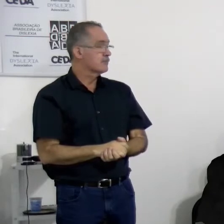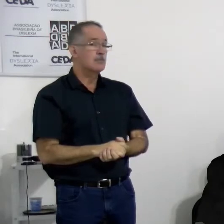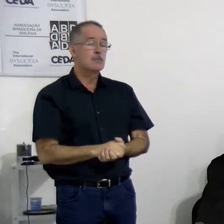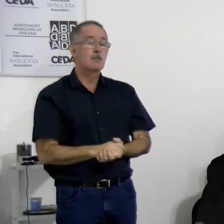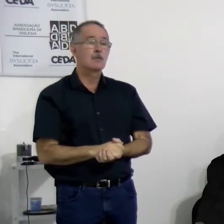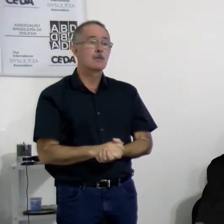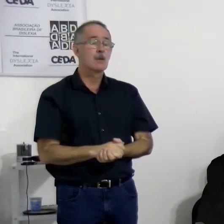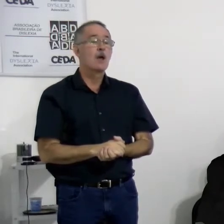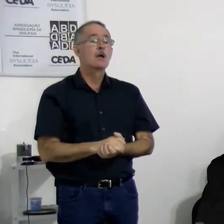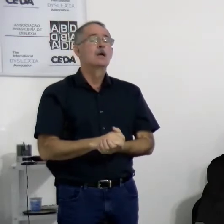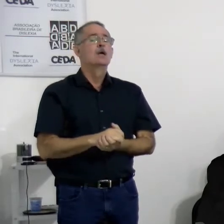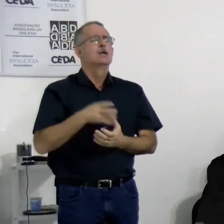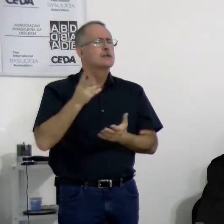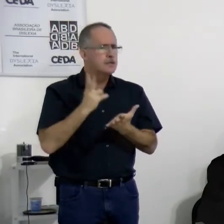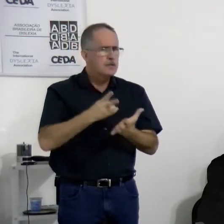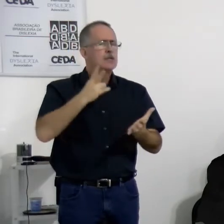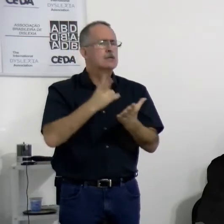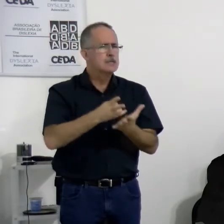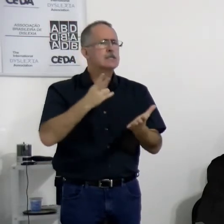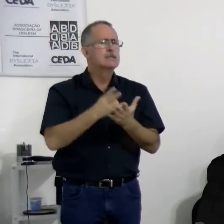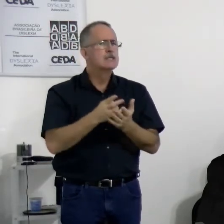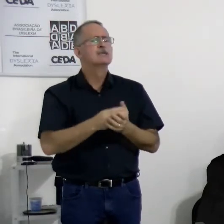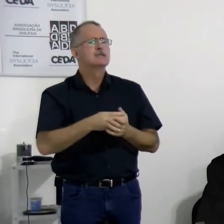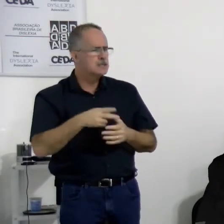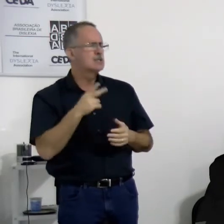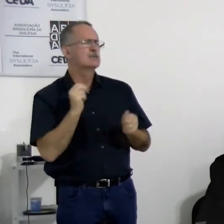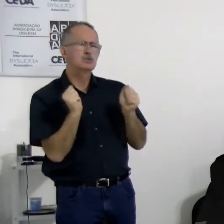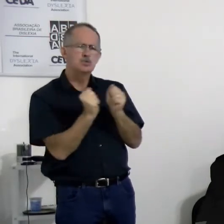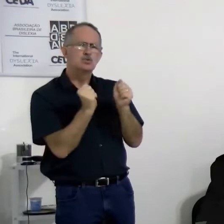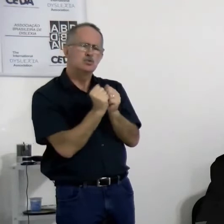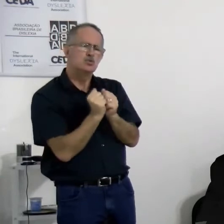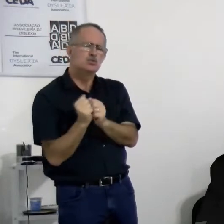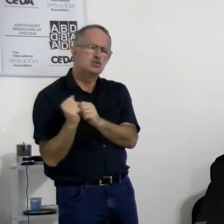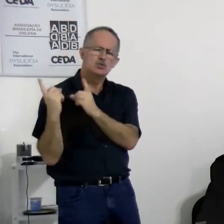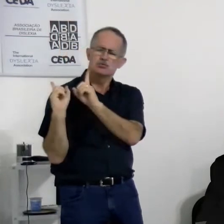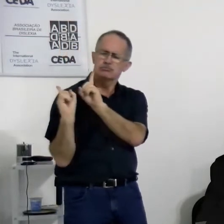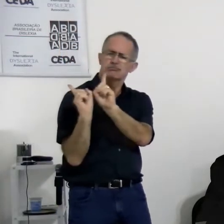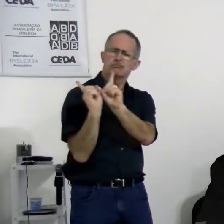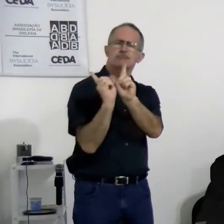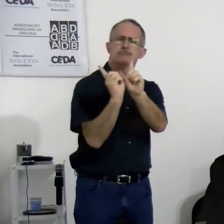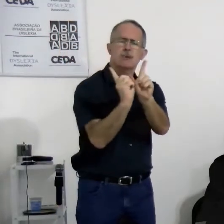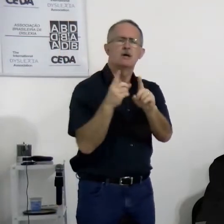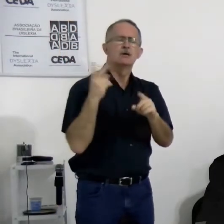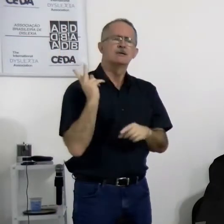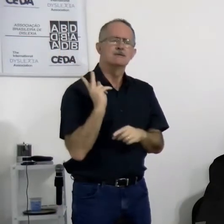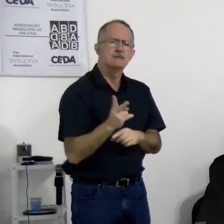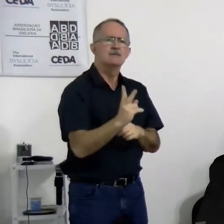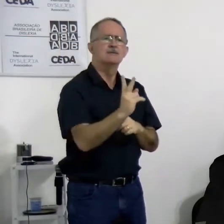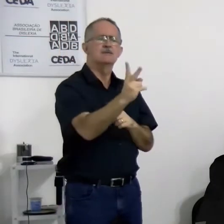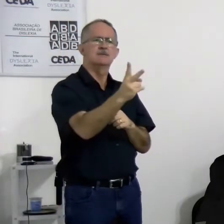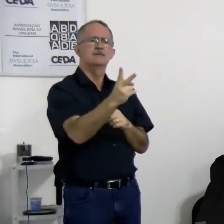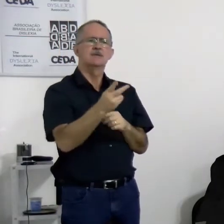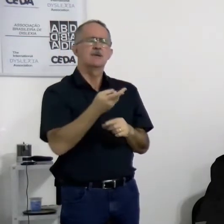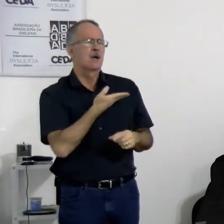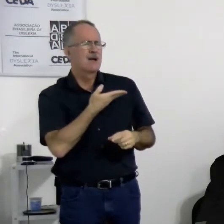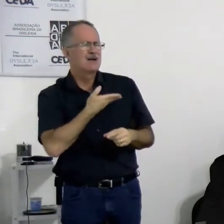Agora, então, durante todos os congressos, a gente estava sempre do nosso lado. Quando a gente vai para o congresso, a gente tem muitos amigos e